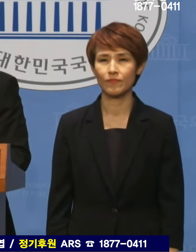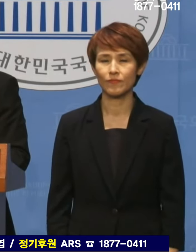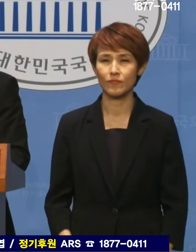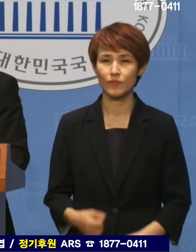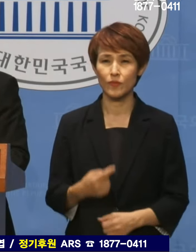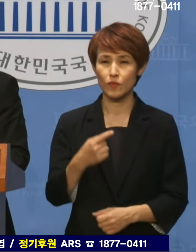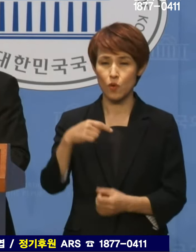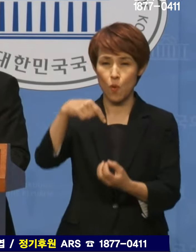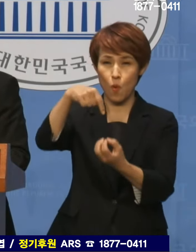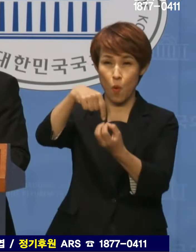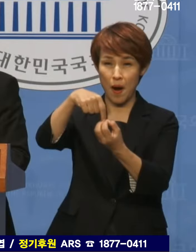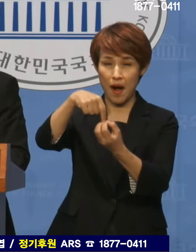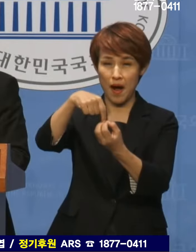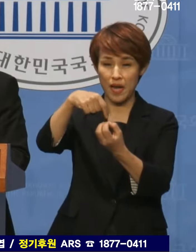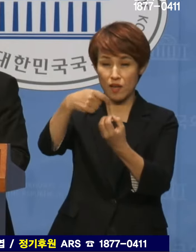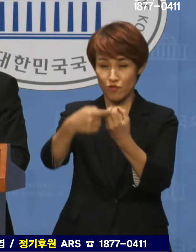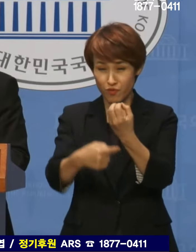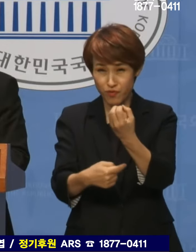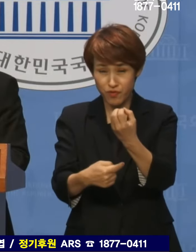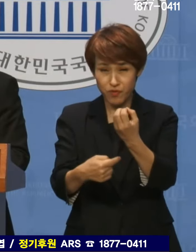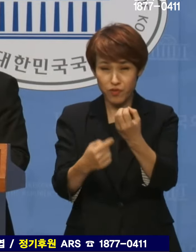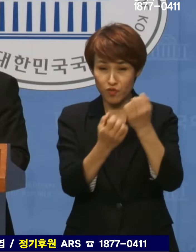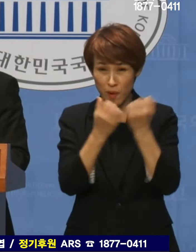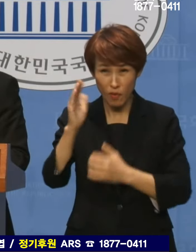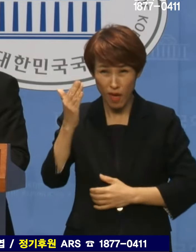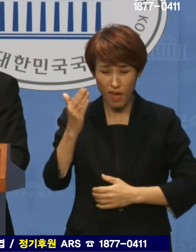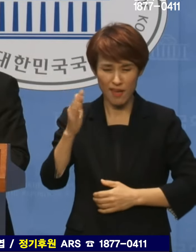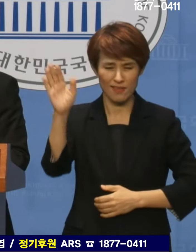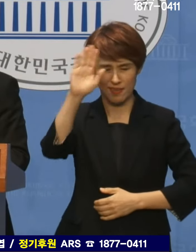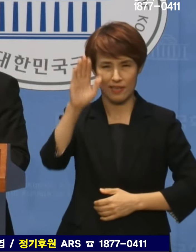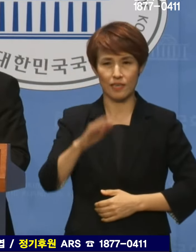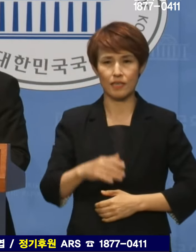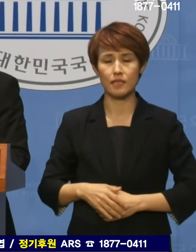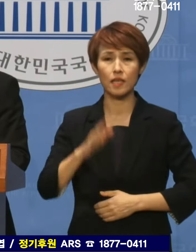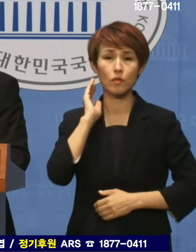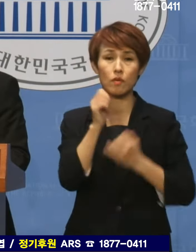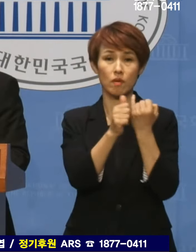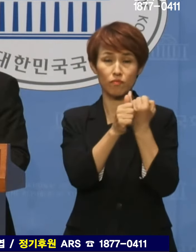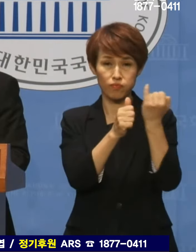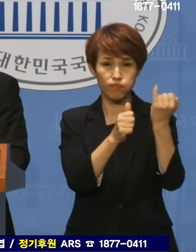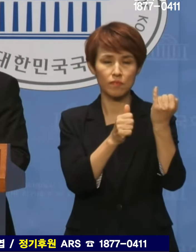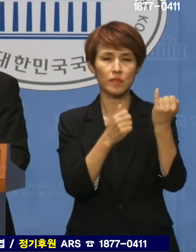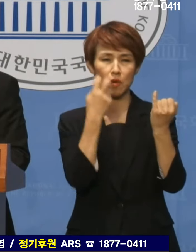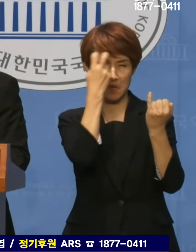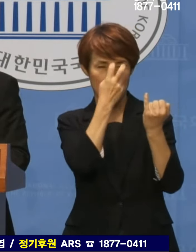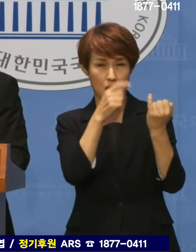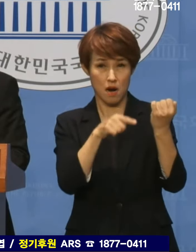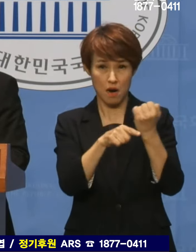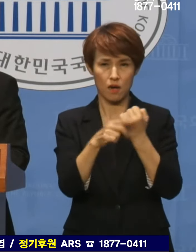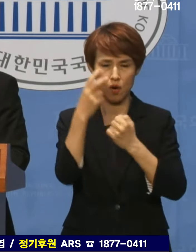호박에 줄근 검찰 인사, 김건희 여사 의혹 수사의 핵심은 검찰의 수사 의지입니다.